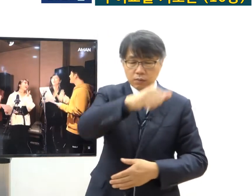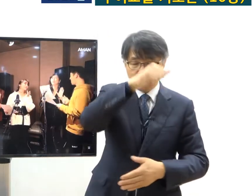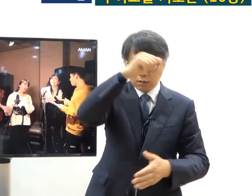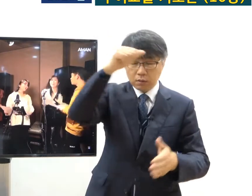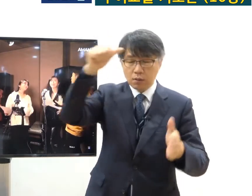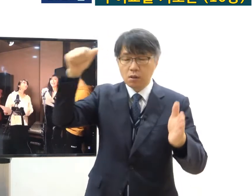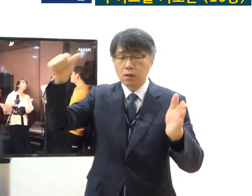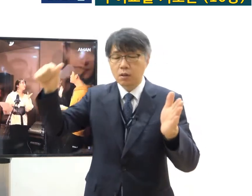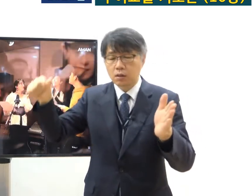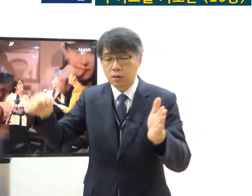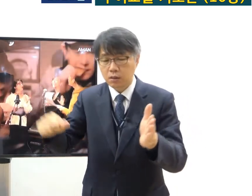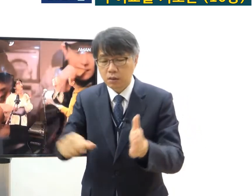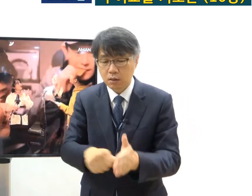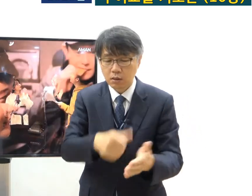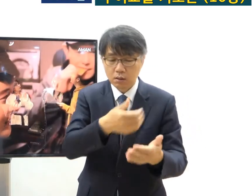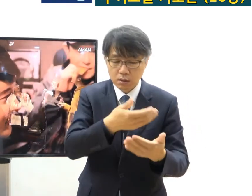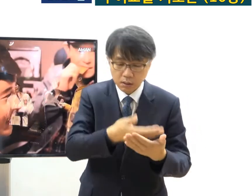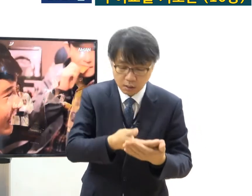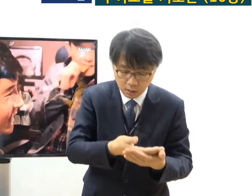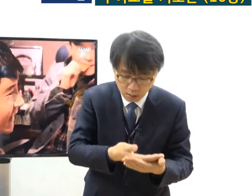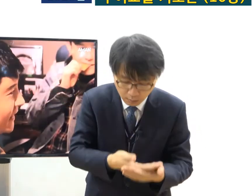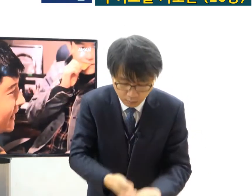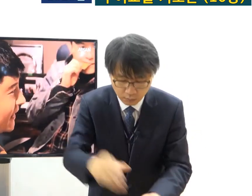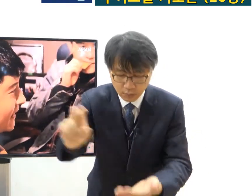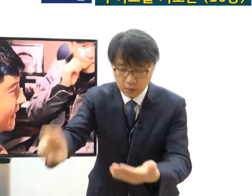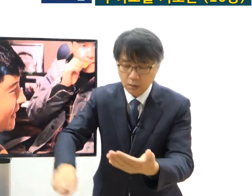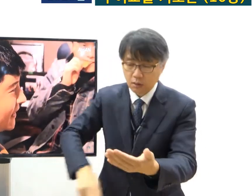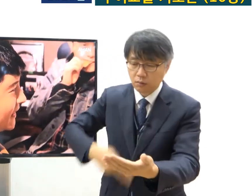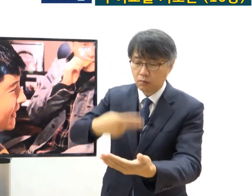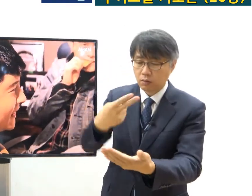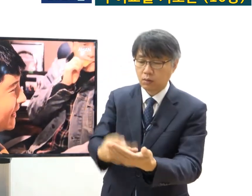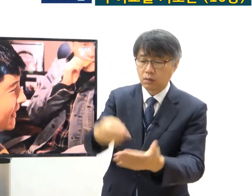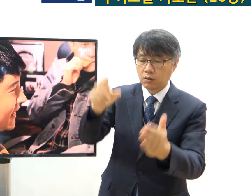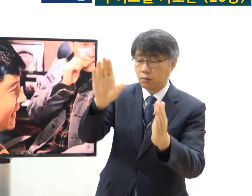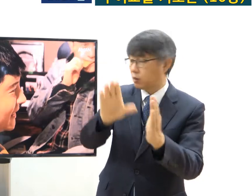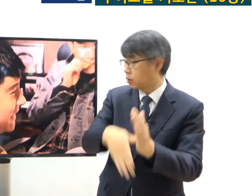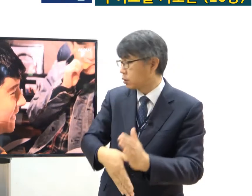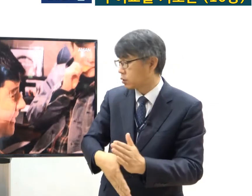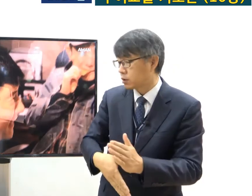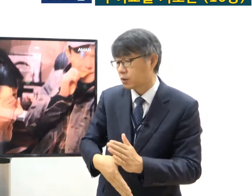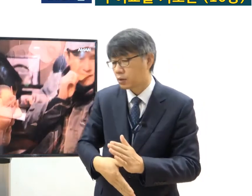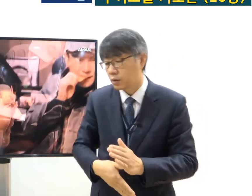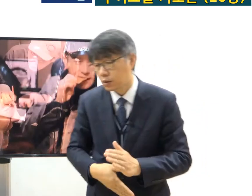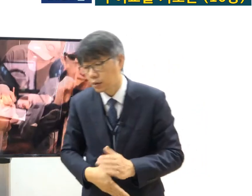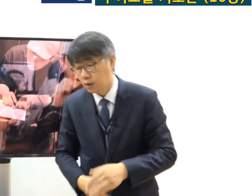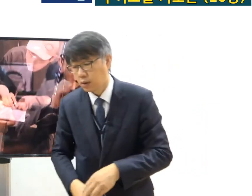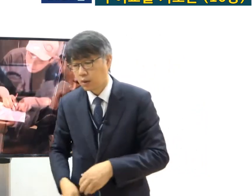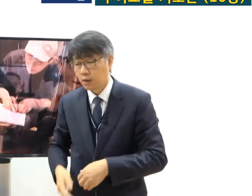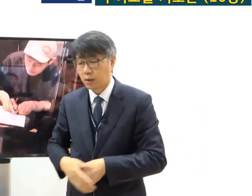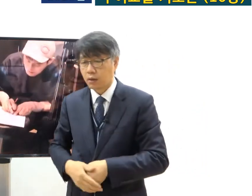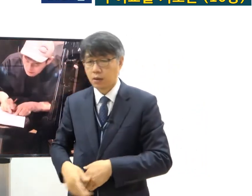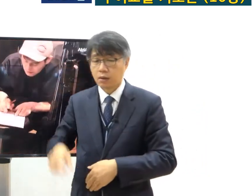힘을 겨우 인생의 무게로 넘어질